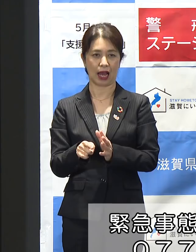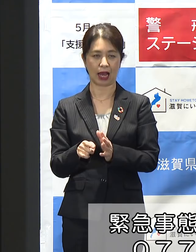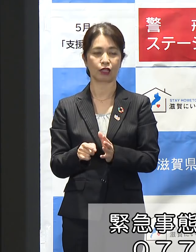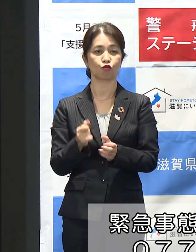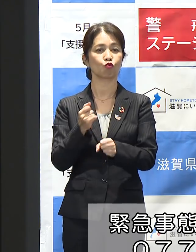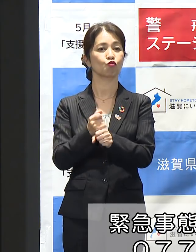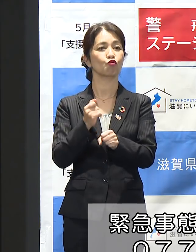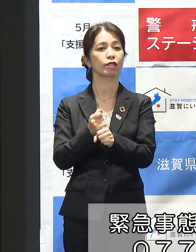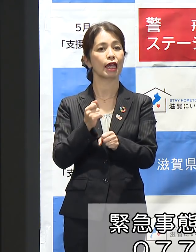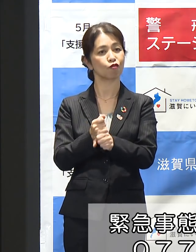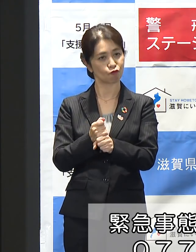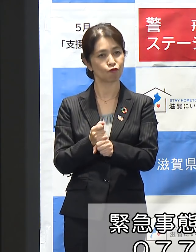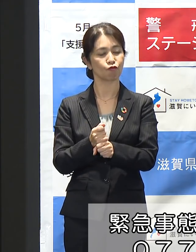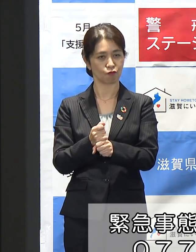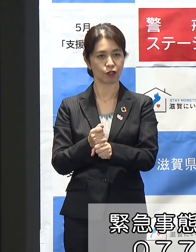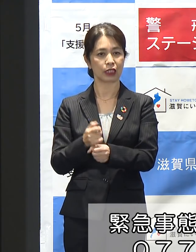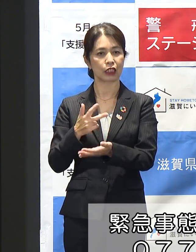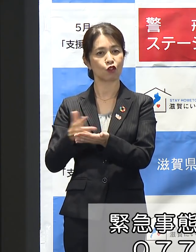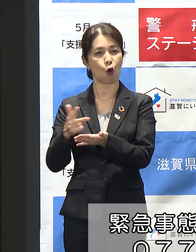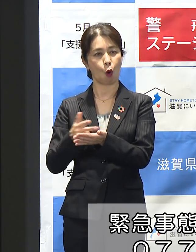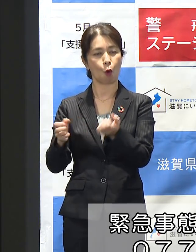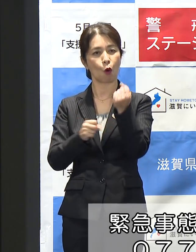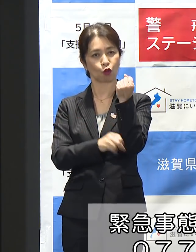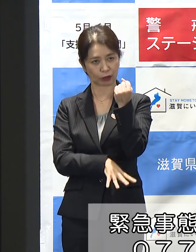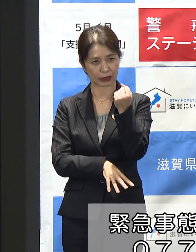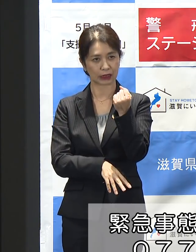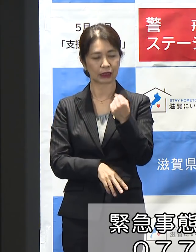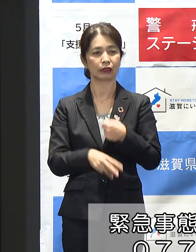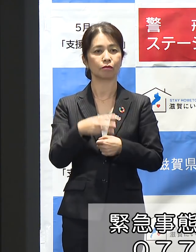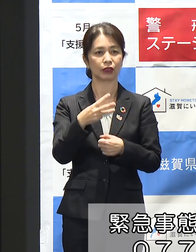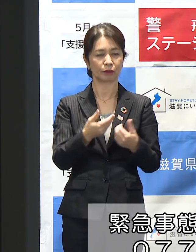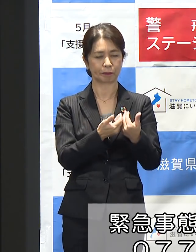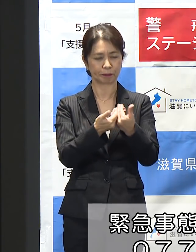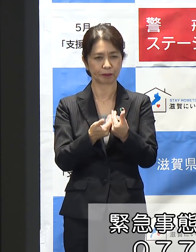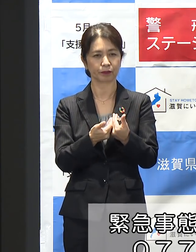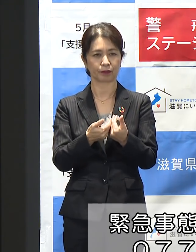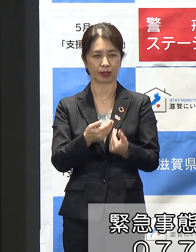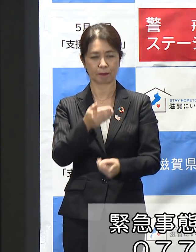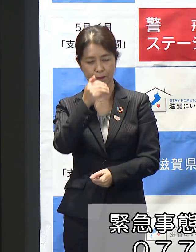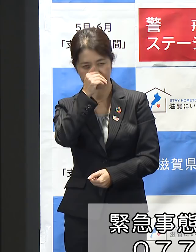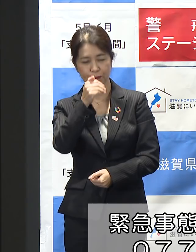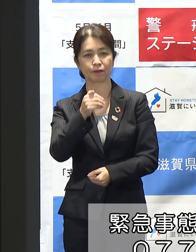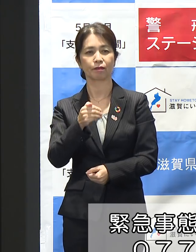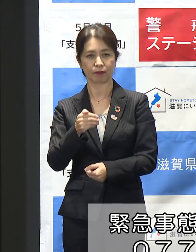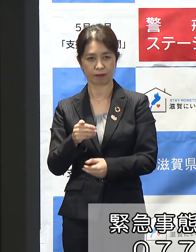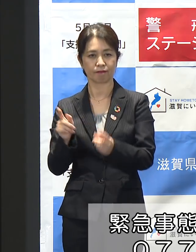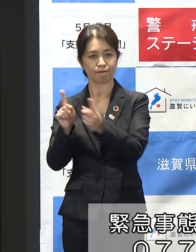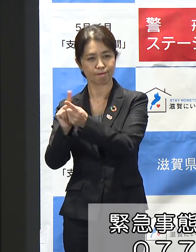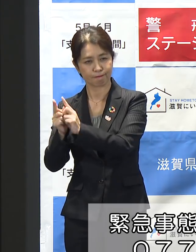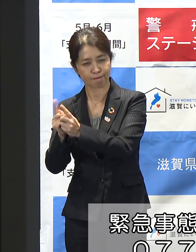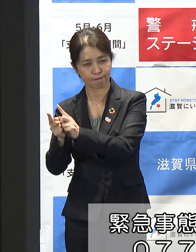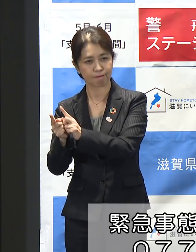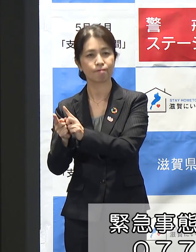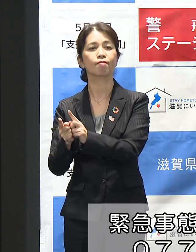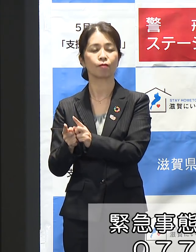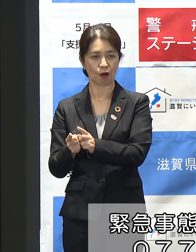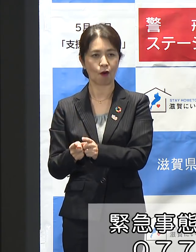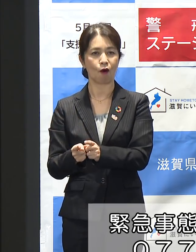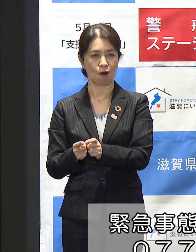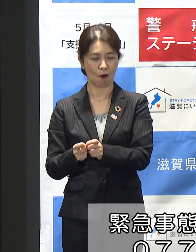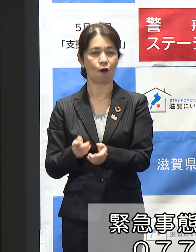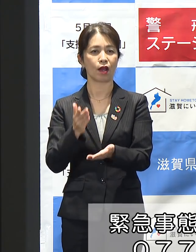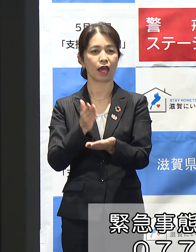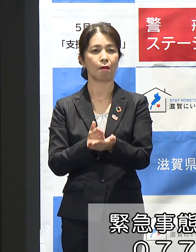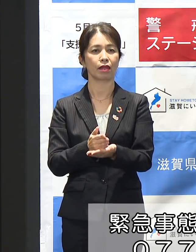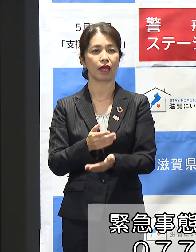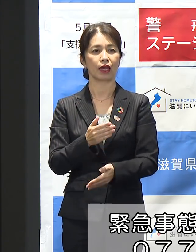ラインを参考に、密の防止など徹底した感染予防対策を講じていただ